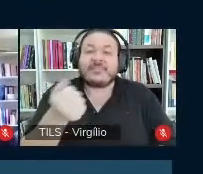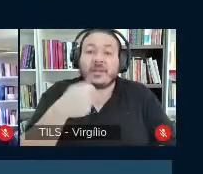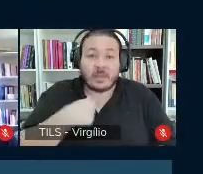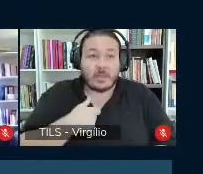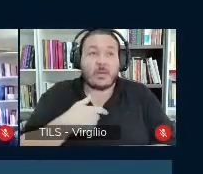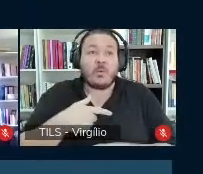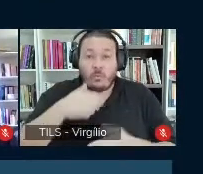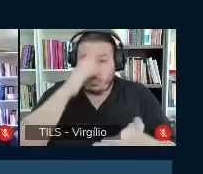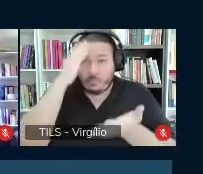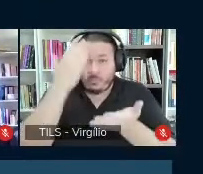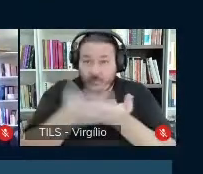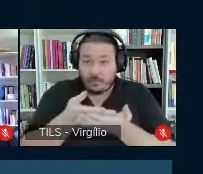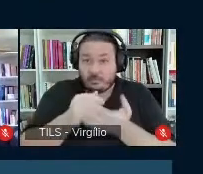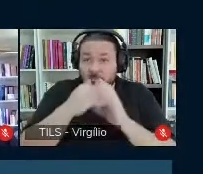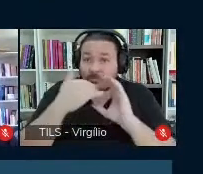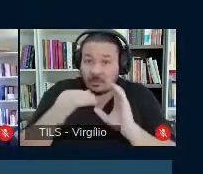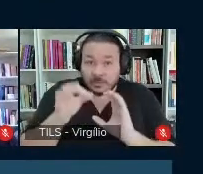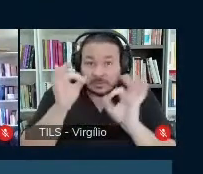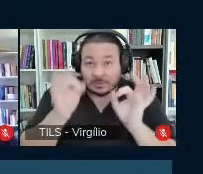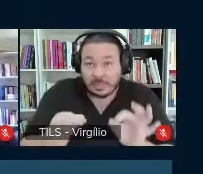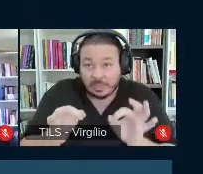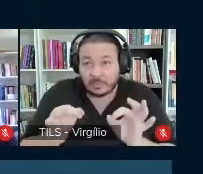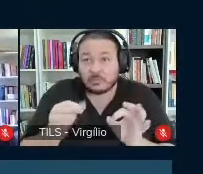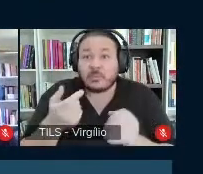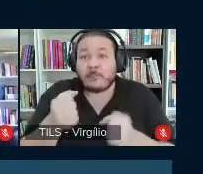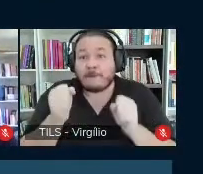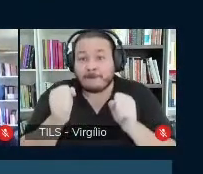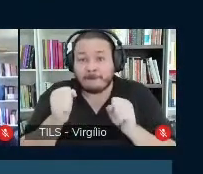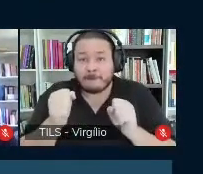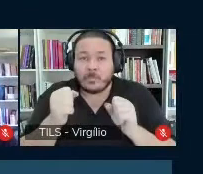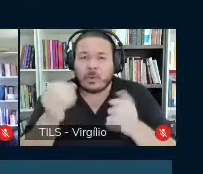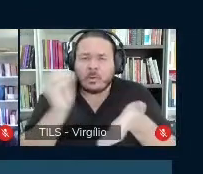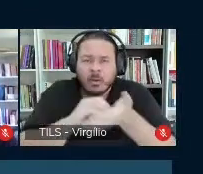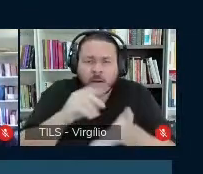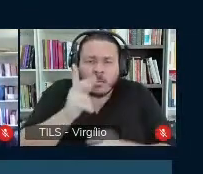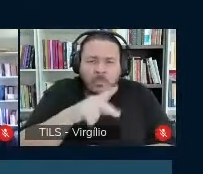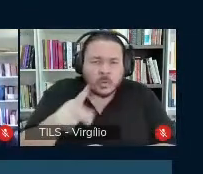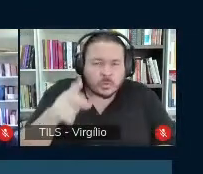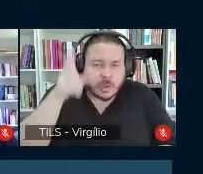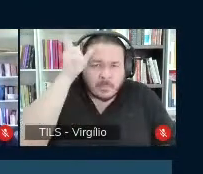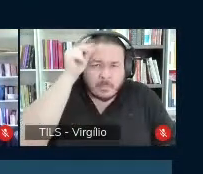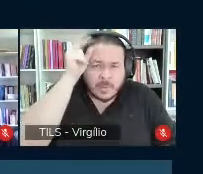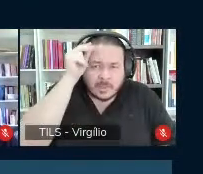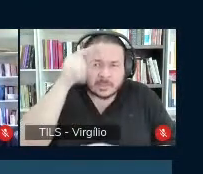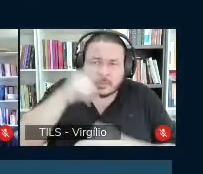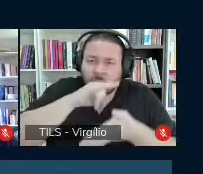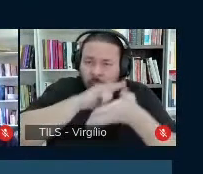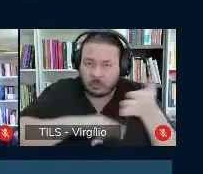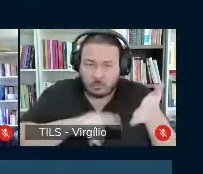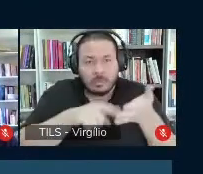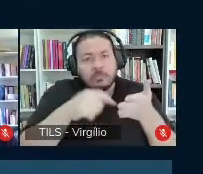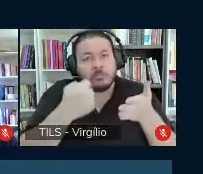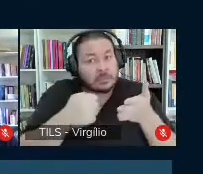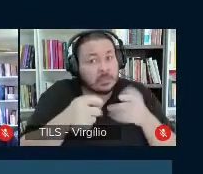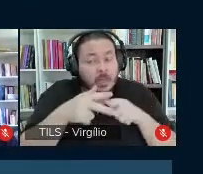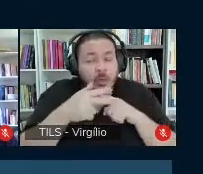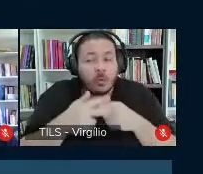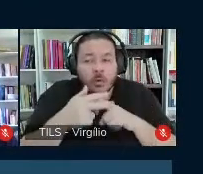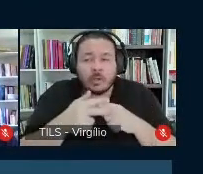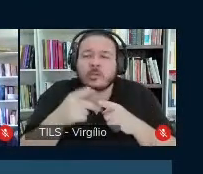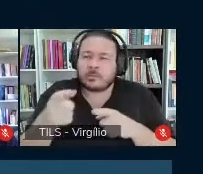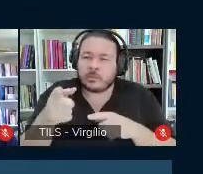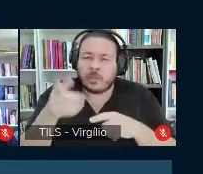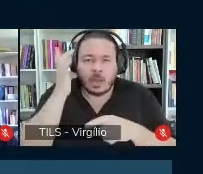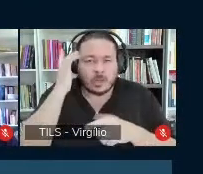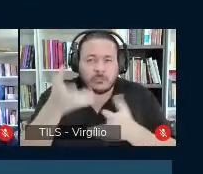aqui tem alguma coisa que não está correta, que põe que a professora Beth, no documento do Falck, aí já é uma correção para ser feita, vocês devem